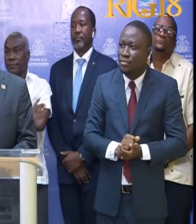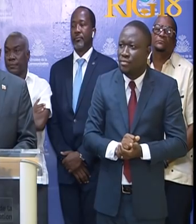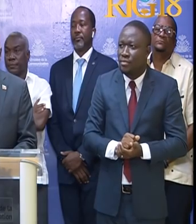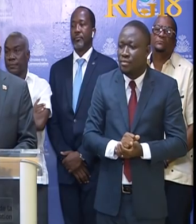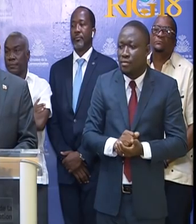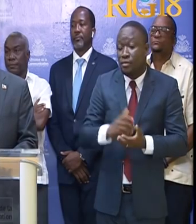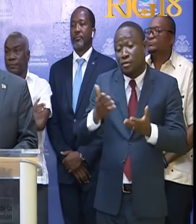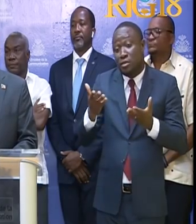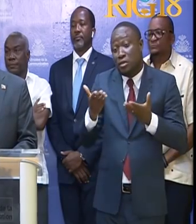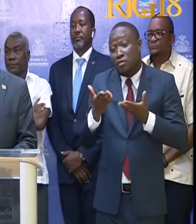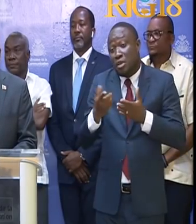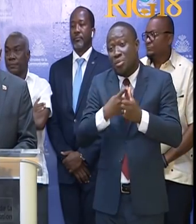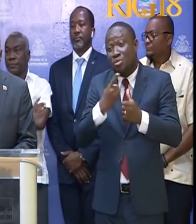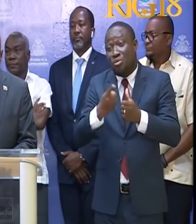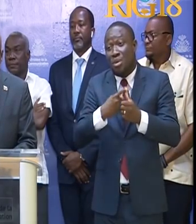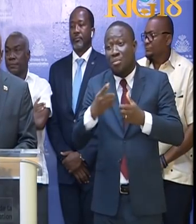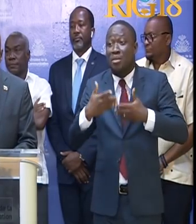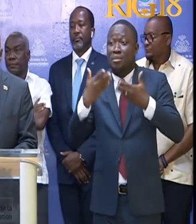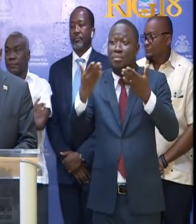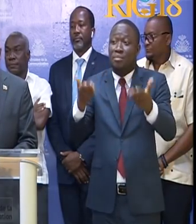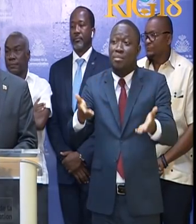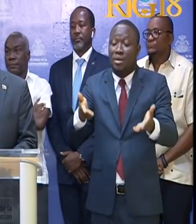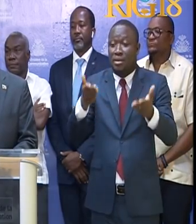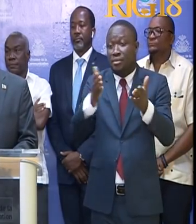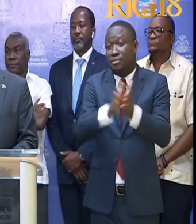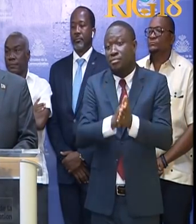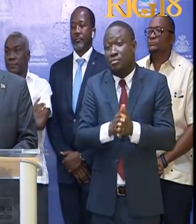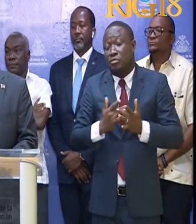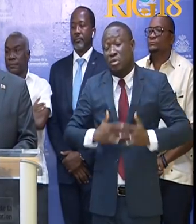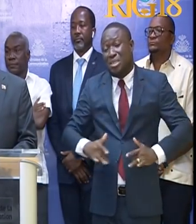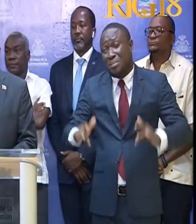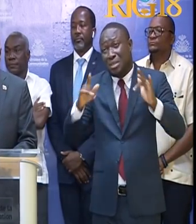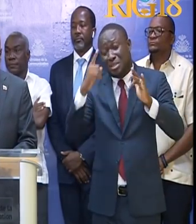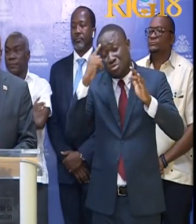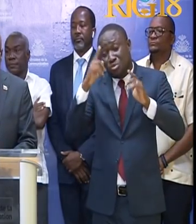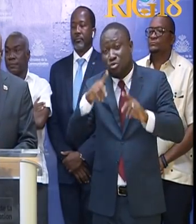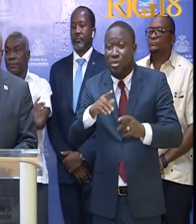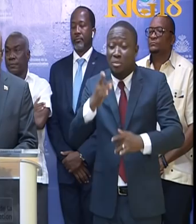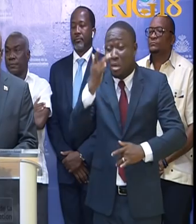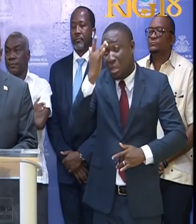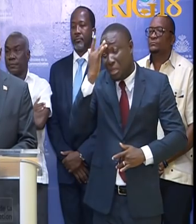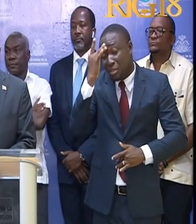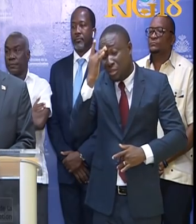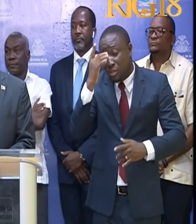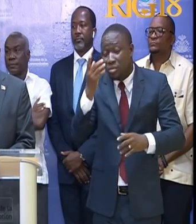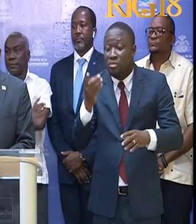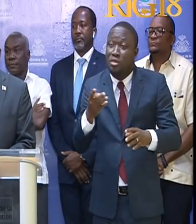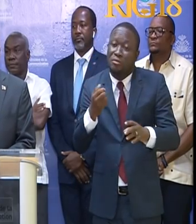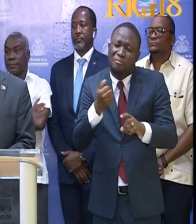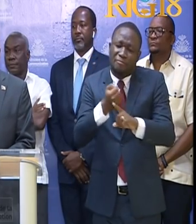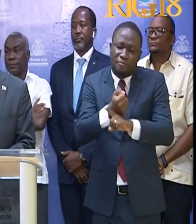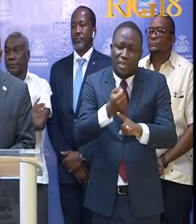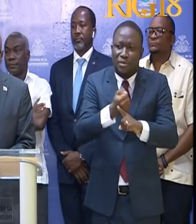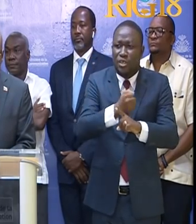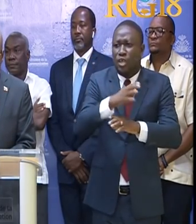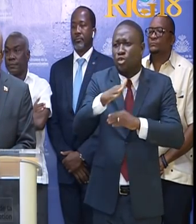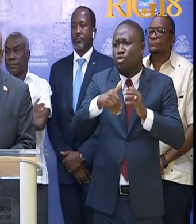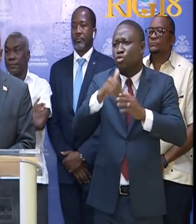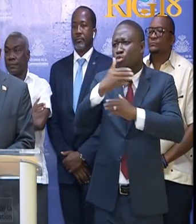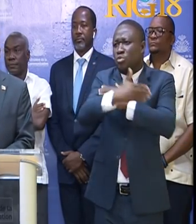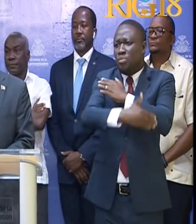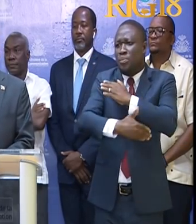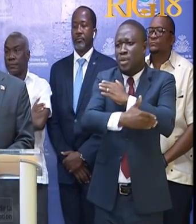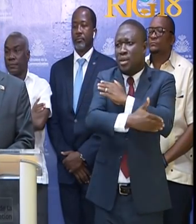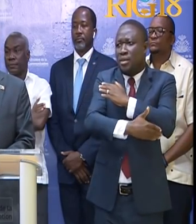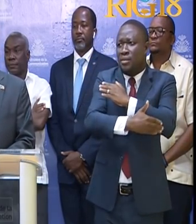Permettez que j'exprime d'abord mes sympathies aux personnes touchées par ce virus qui affecte tous les continents